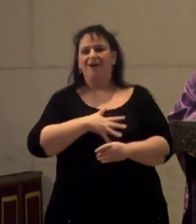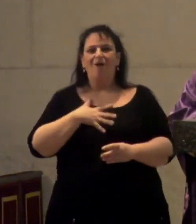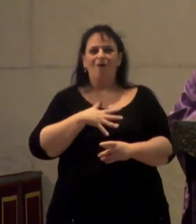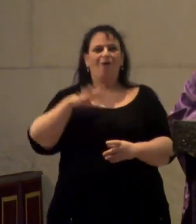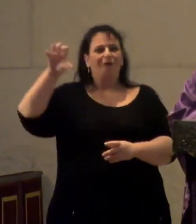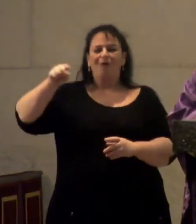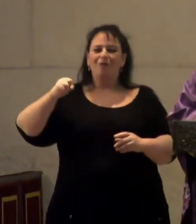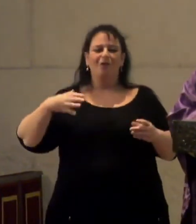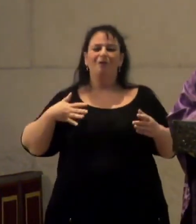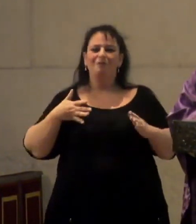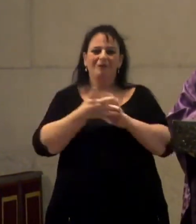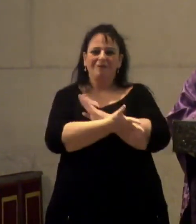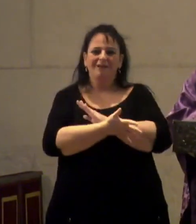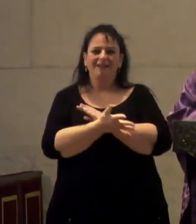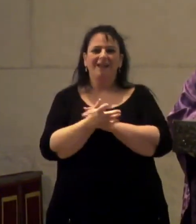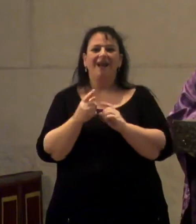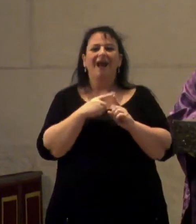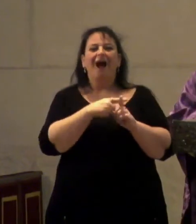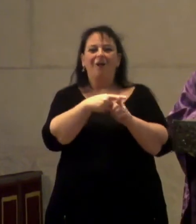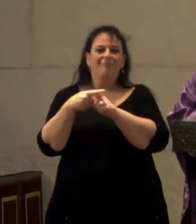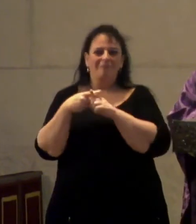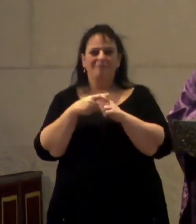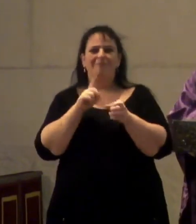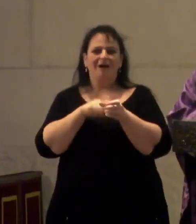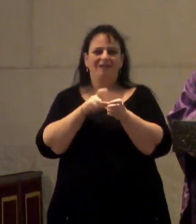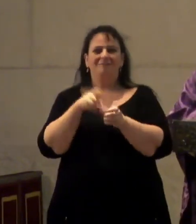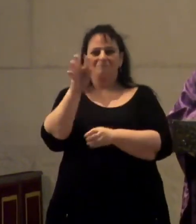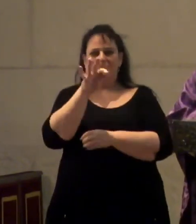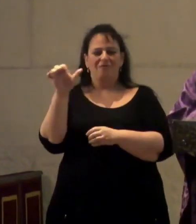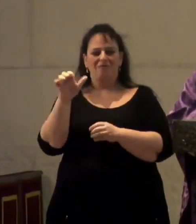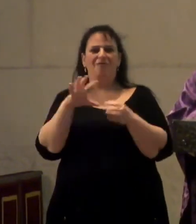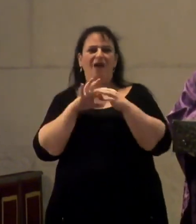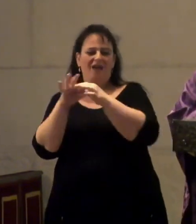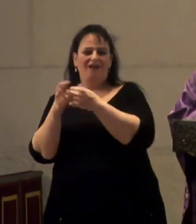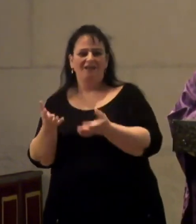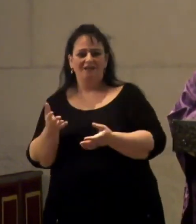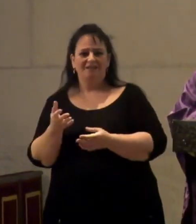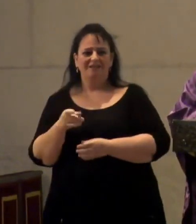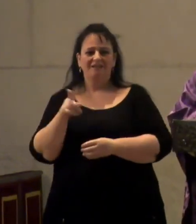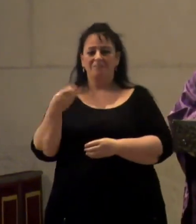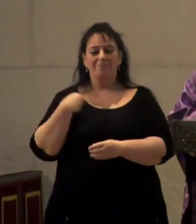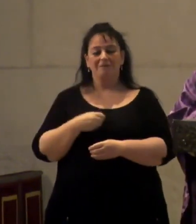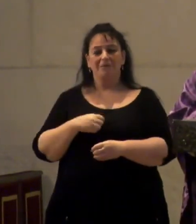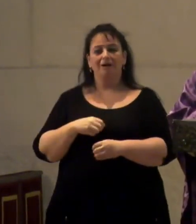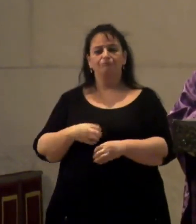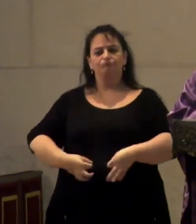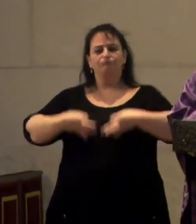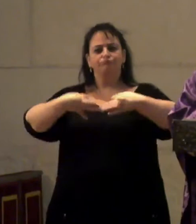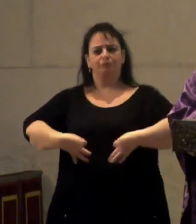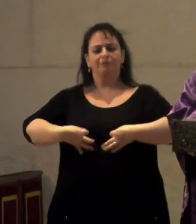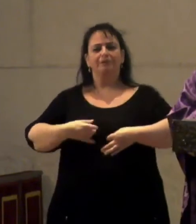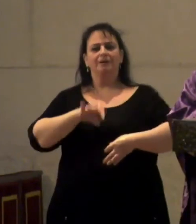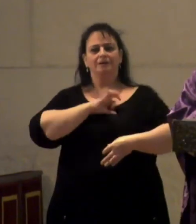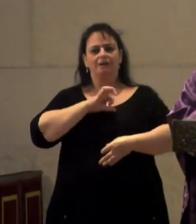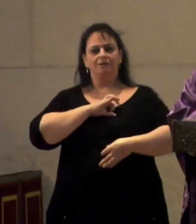permanente, han participado de esta fe? Han participado de esta afirmación del Señor. El que cree en